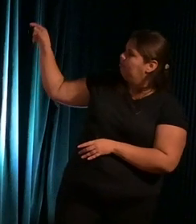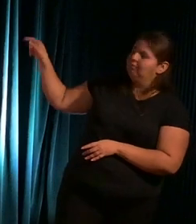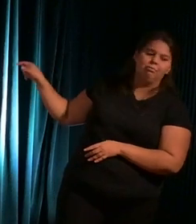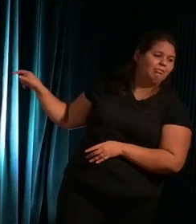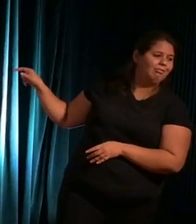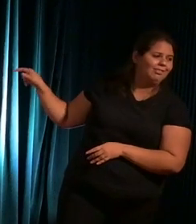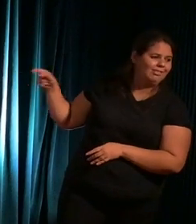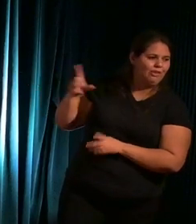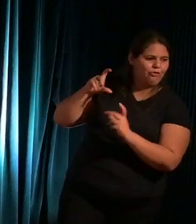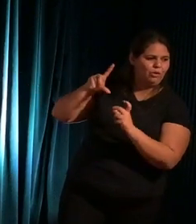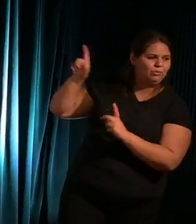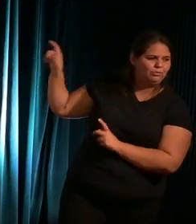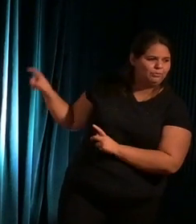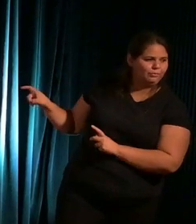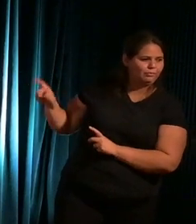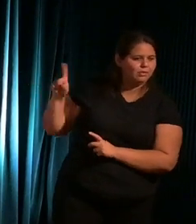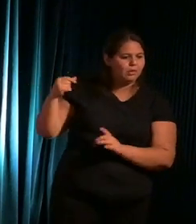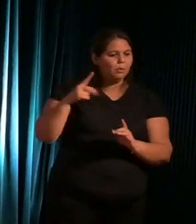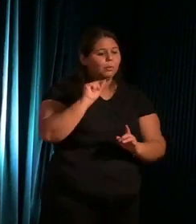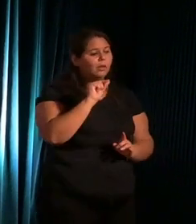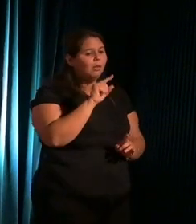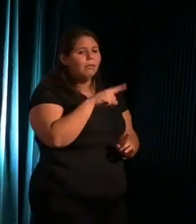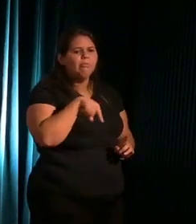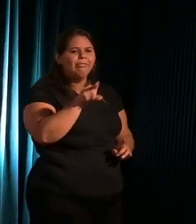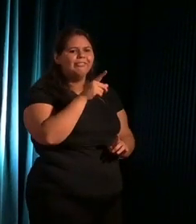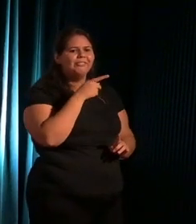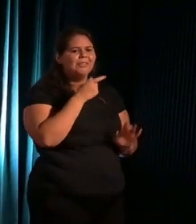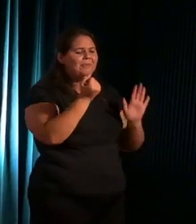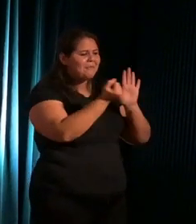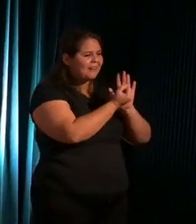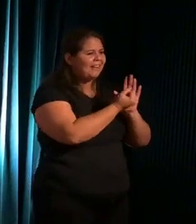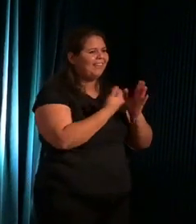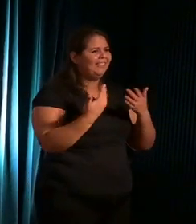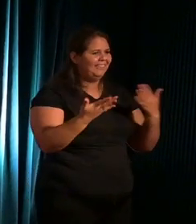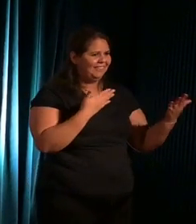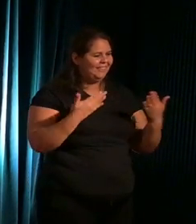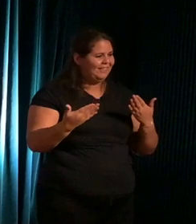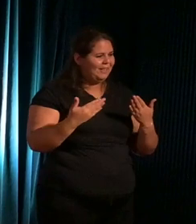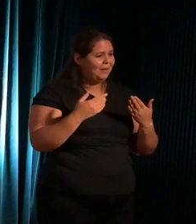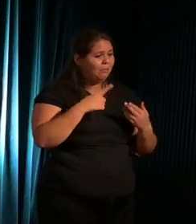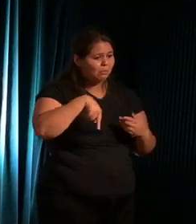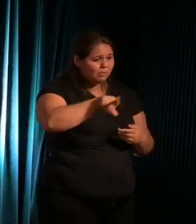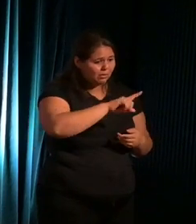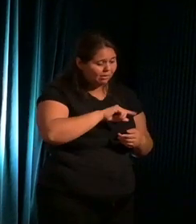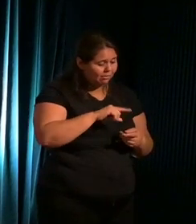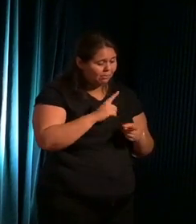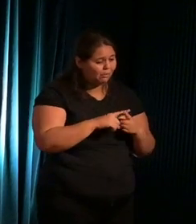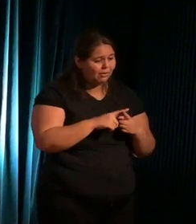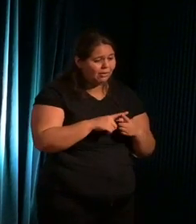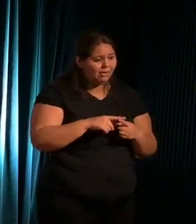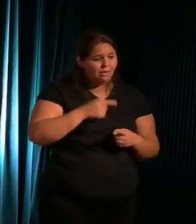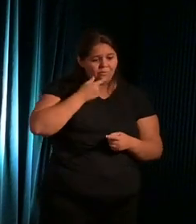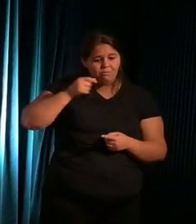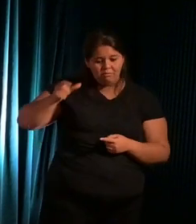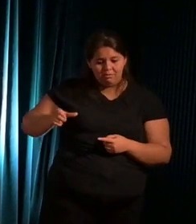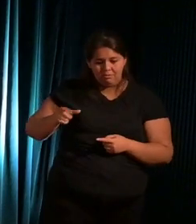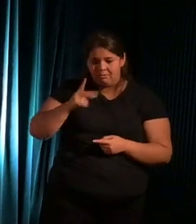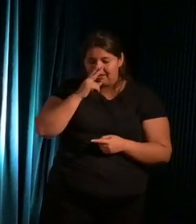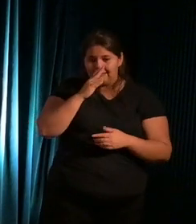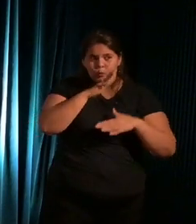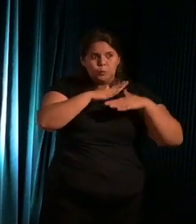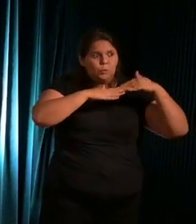acho que isso é uma coisa que tem que ficar marcada também aqui, né, nessa conversa. você construiu algo que é